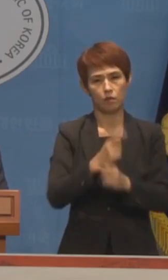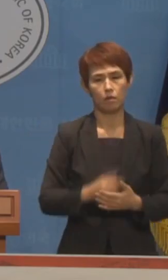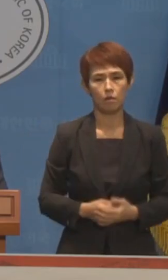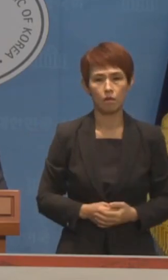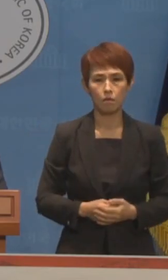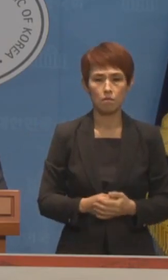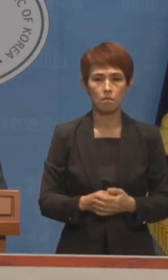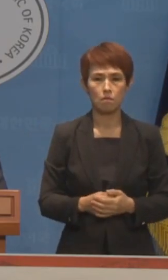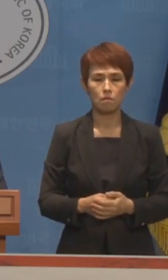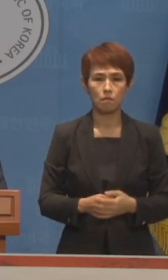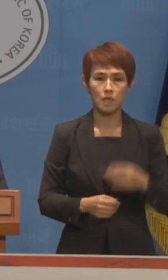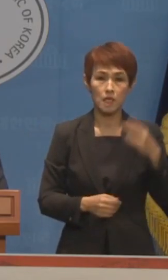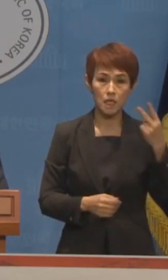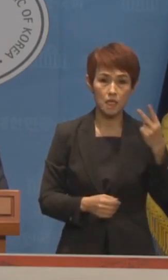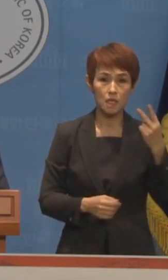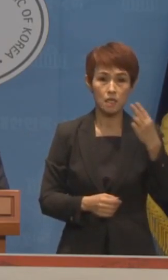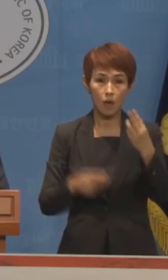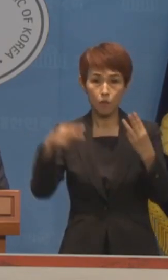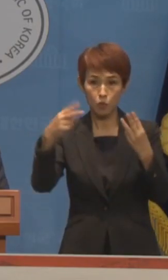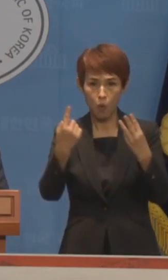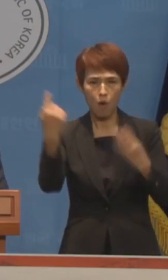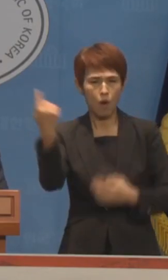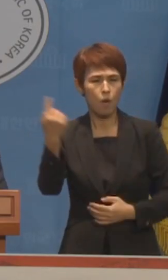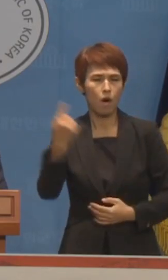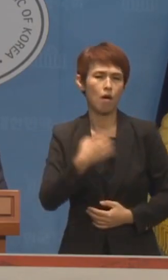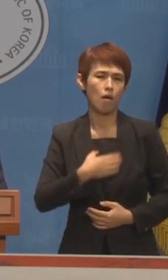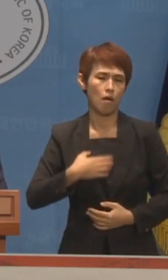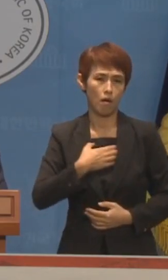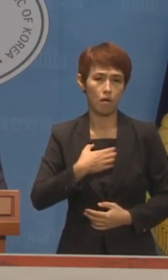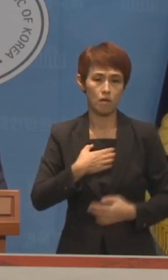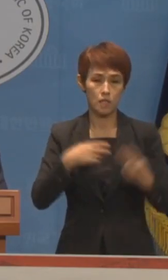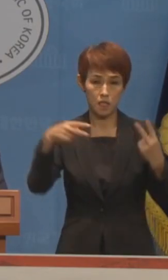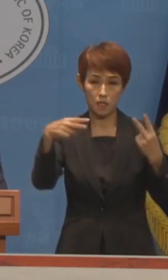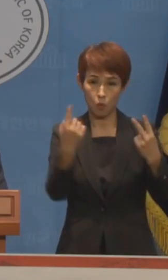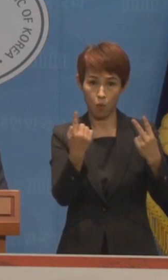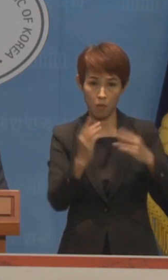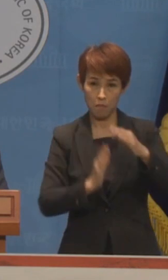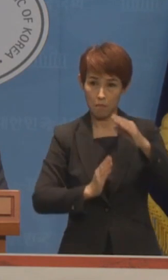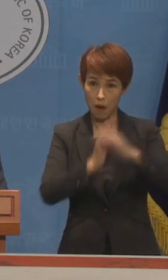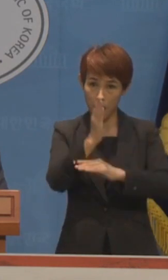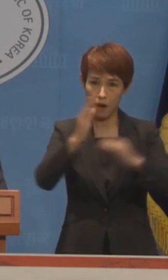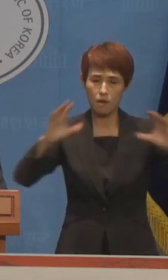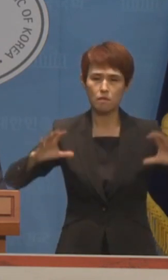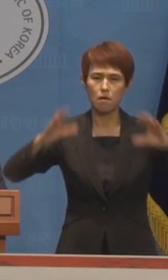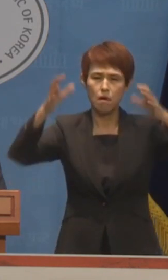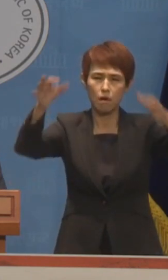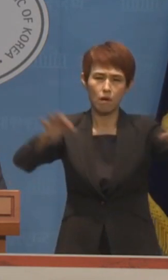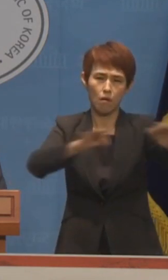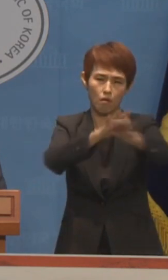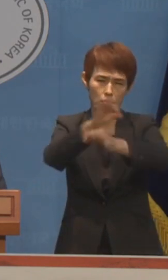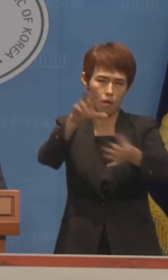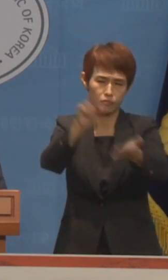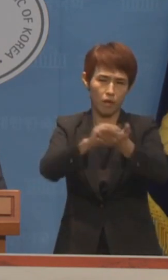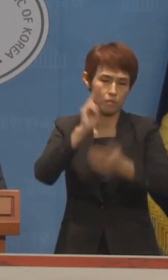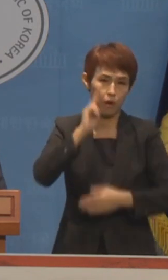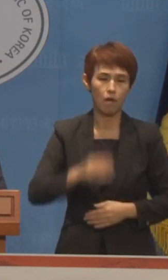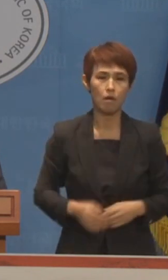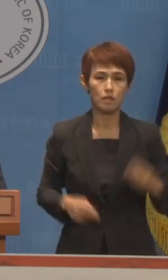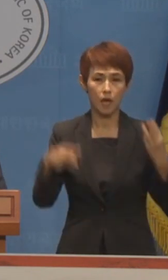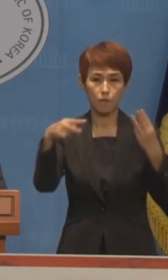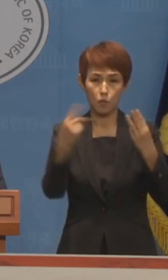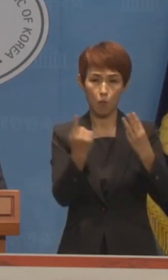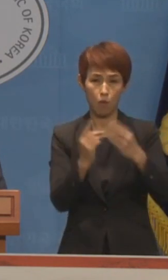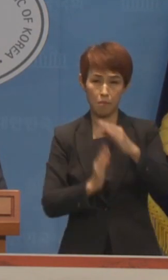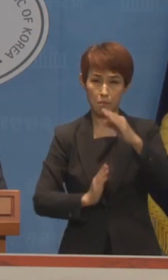2도씨, 3도씨를 넘기지 말라는 법이 없는데 2도씨를 넘기면 세계 경제가 붕괴하고 3도씨를 넘어갈 경우에